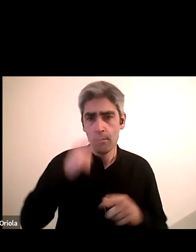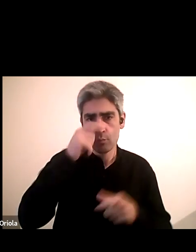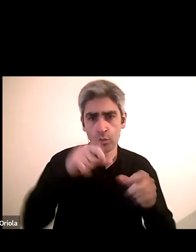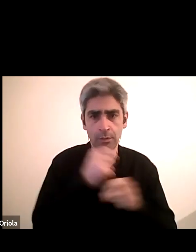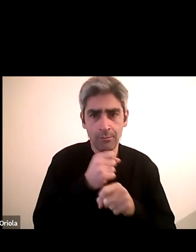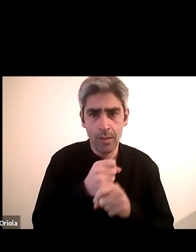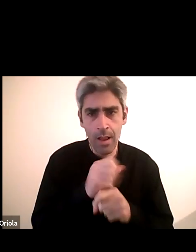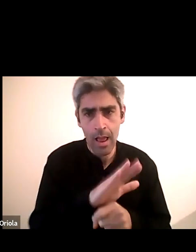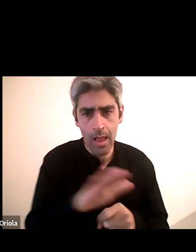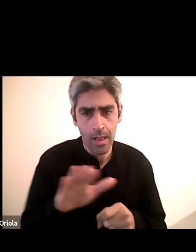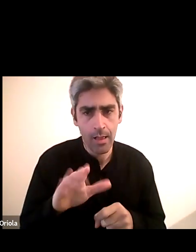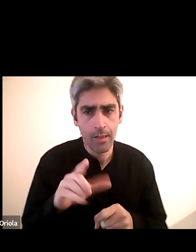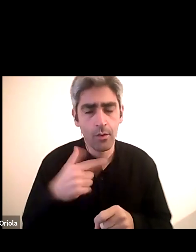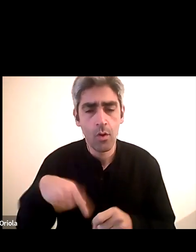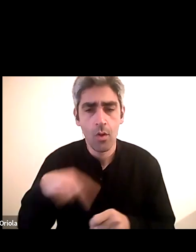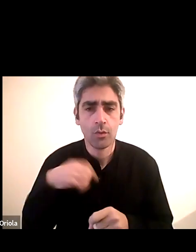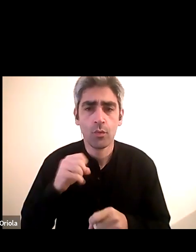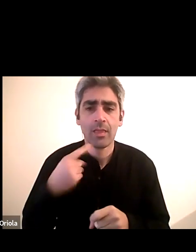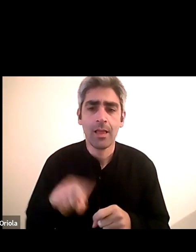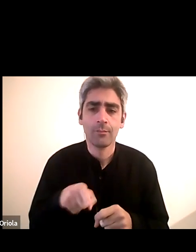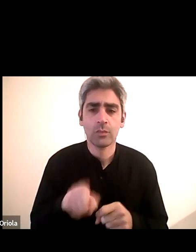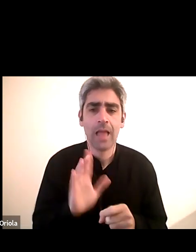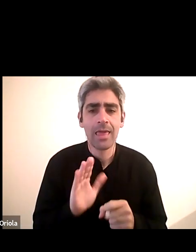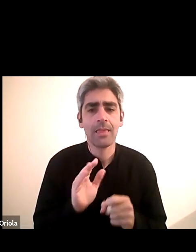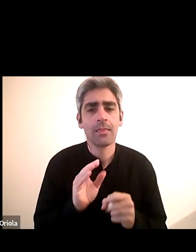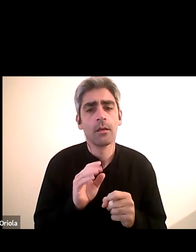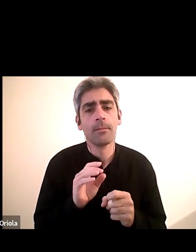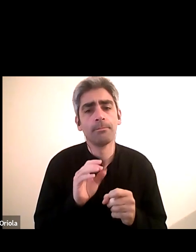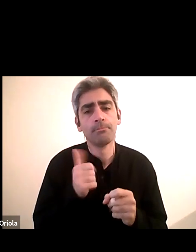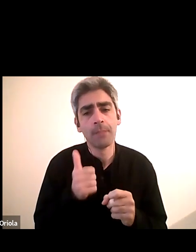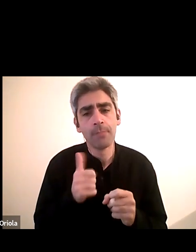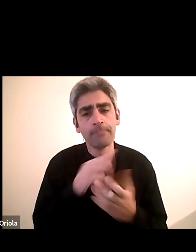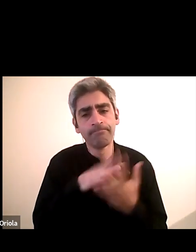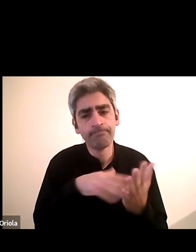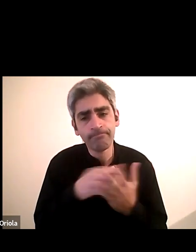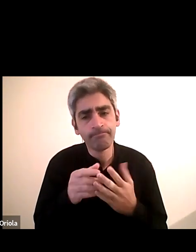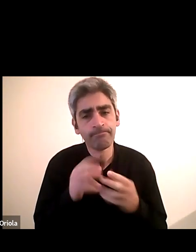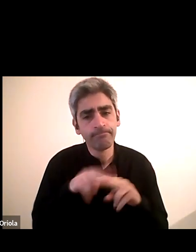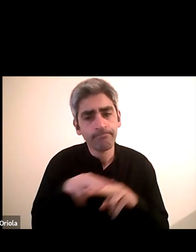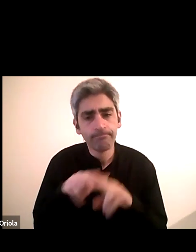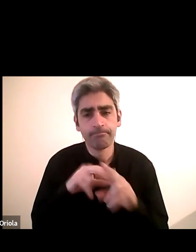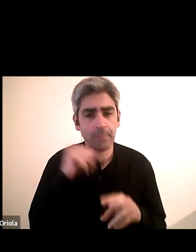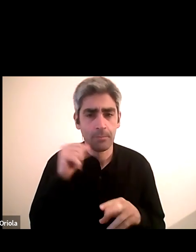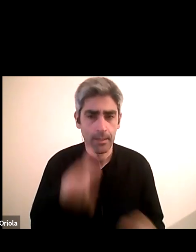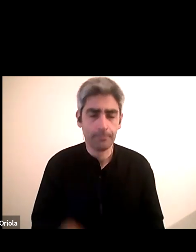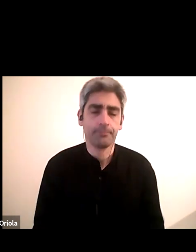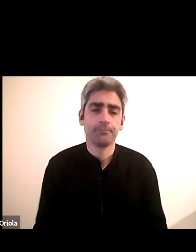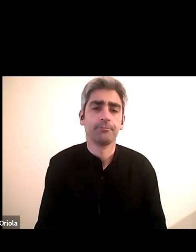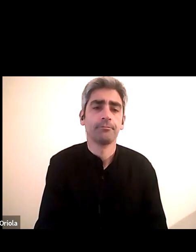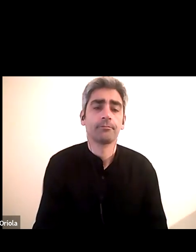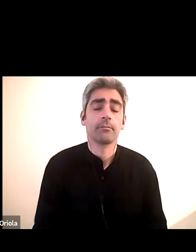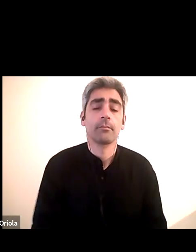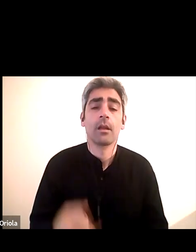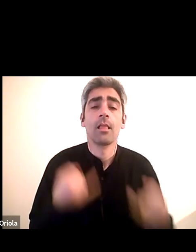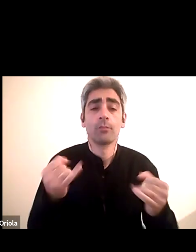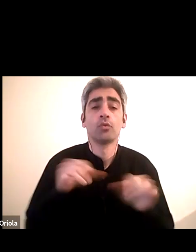a atividade e nós não temos esses efeitos ainda completamente rastreados. Depois da globalização